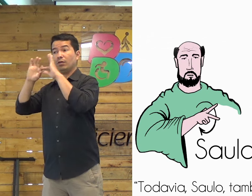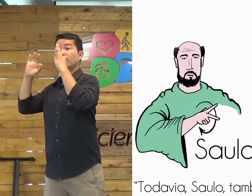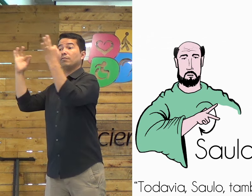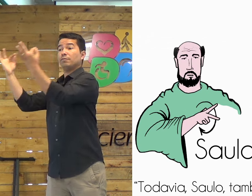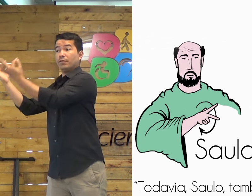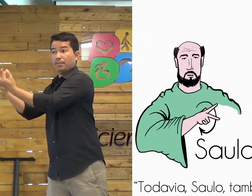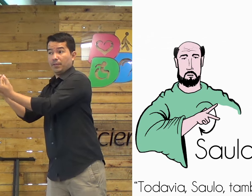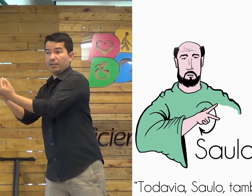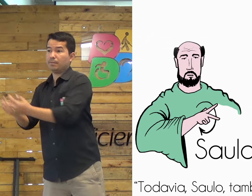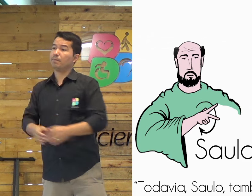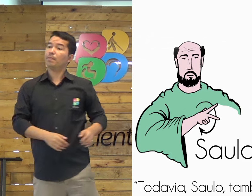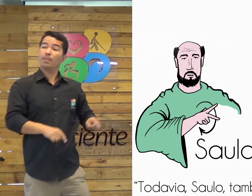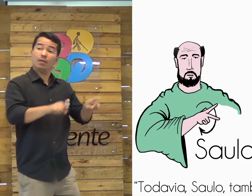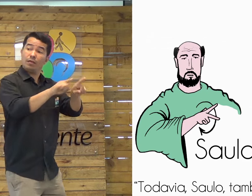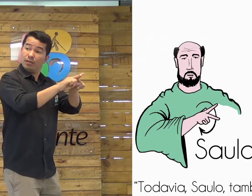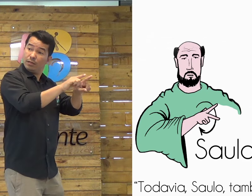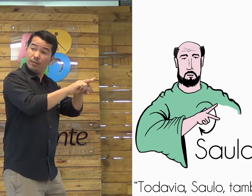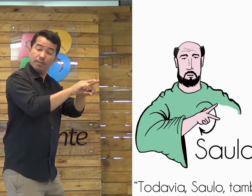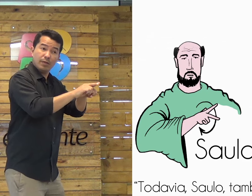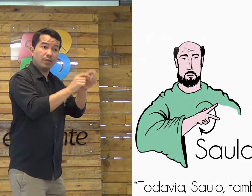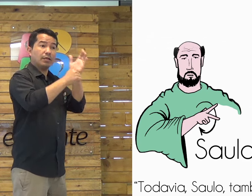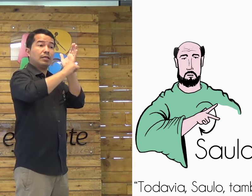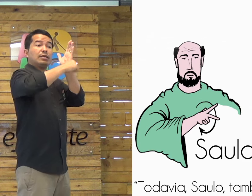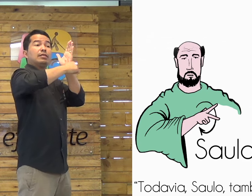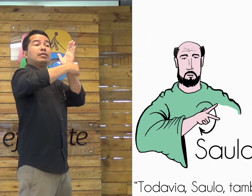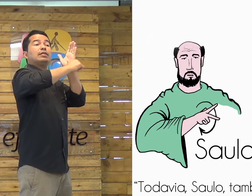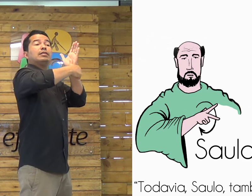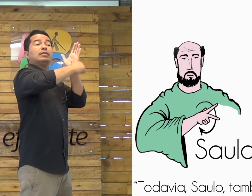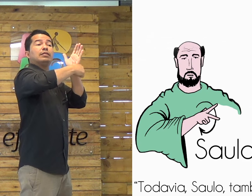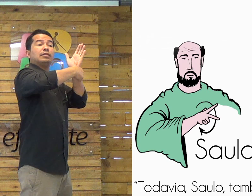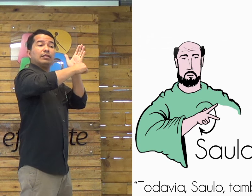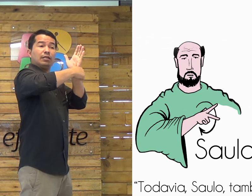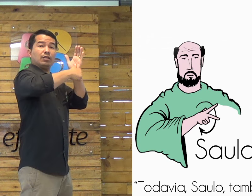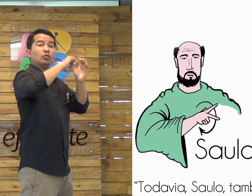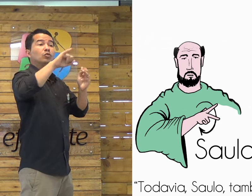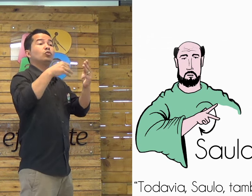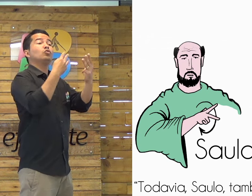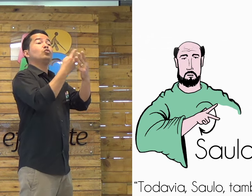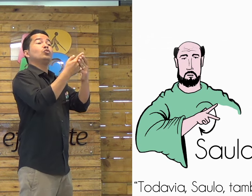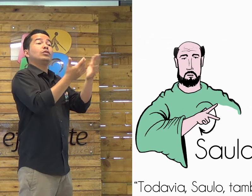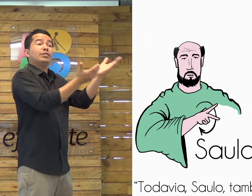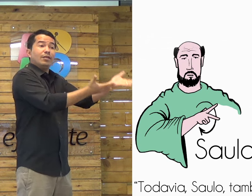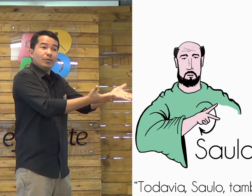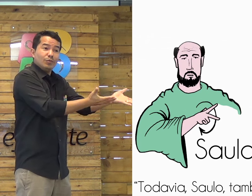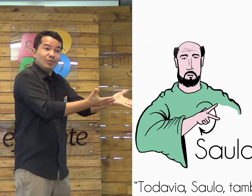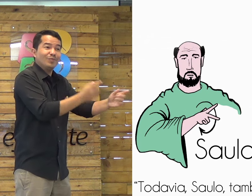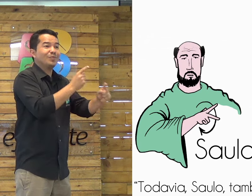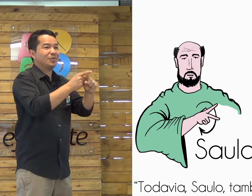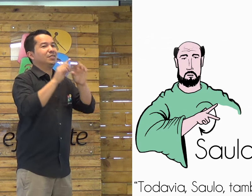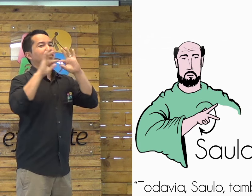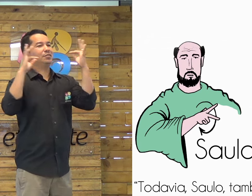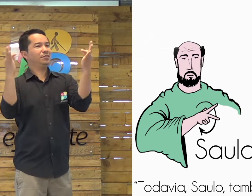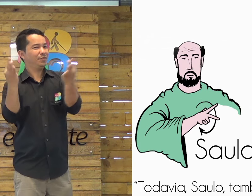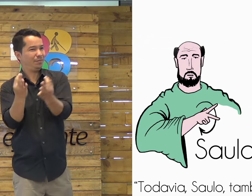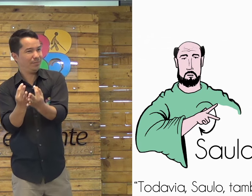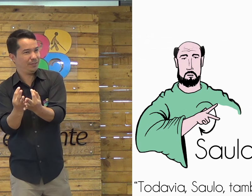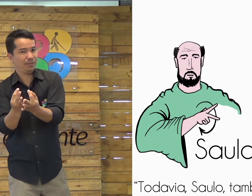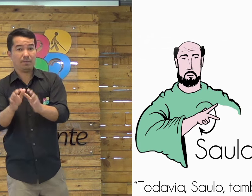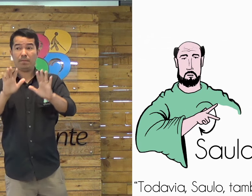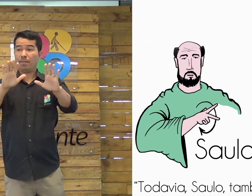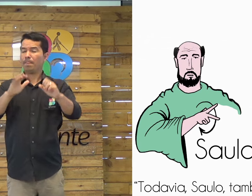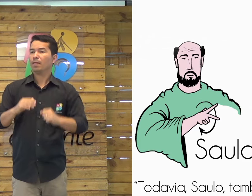a identidade grega, porque era da família, mas temos a identidade também judaica,